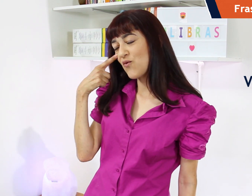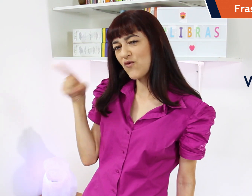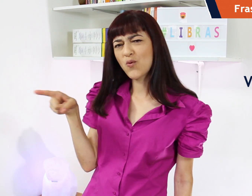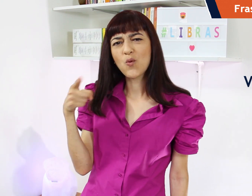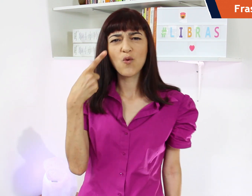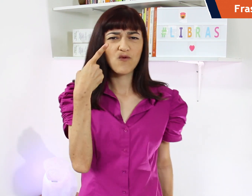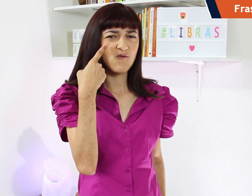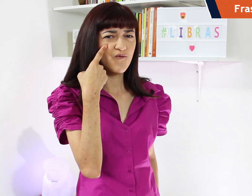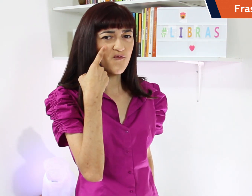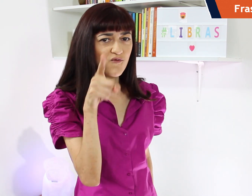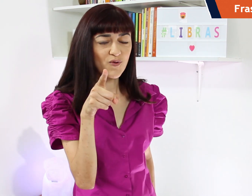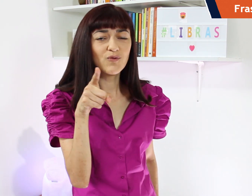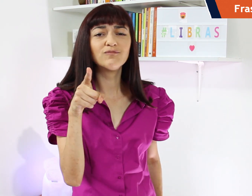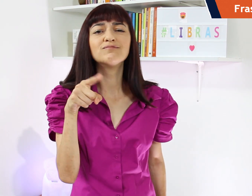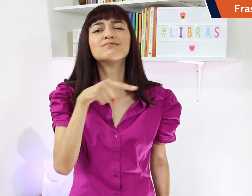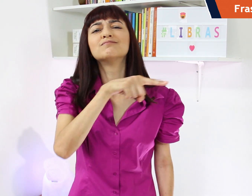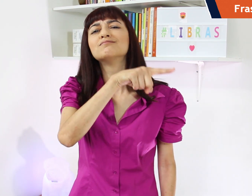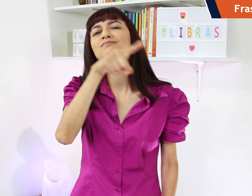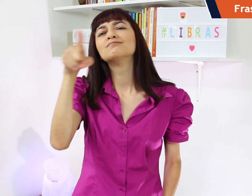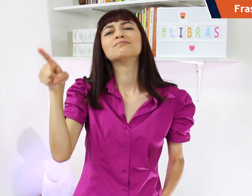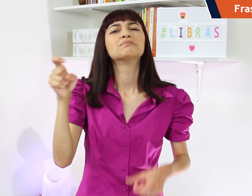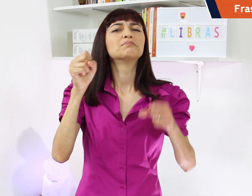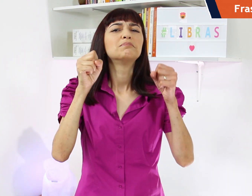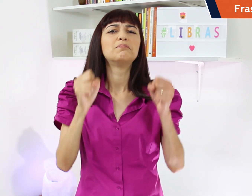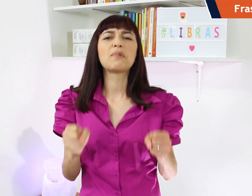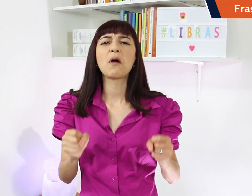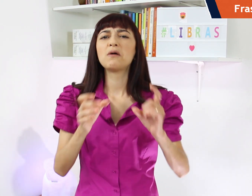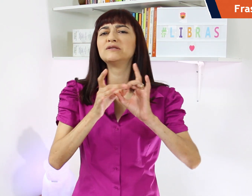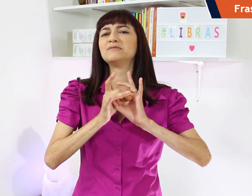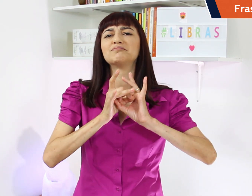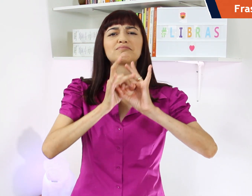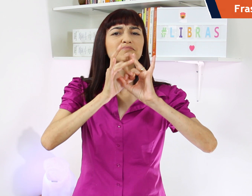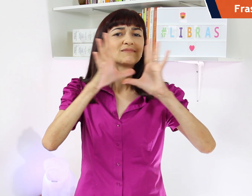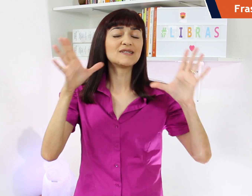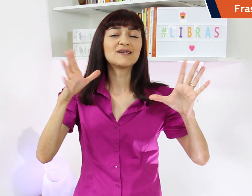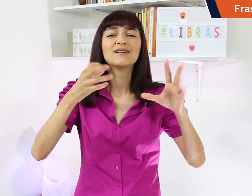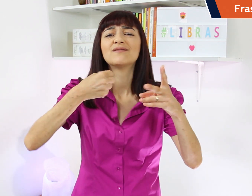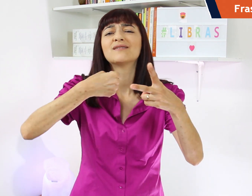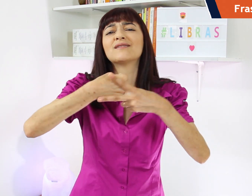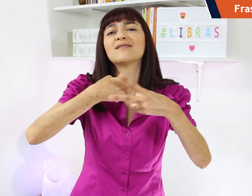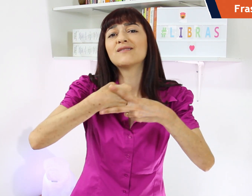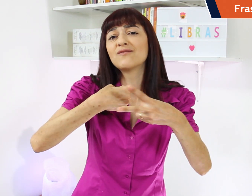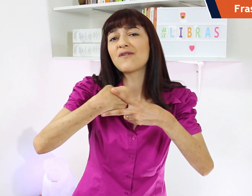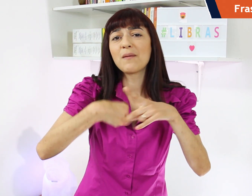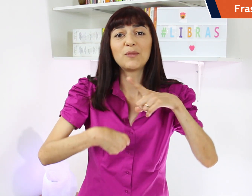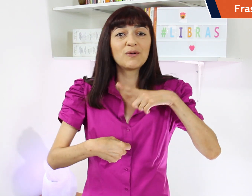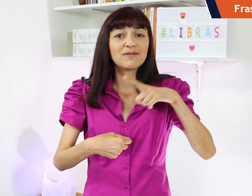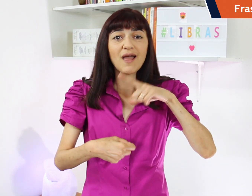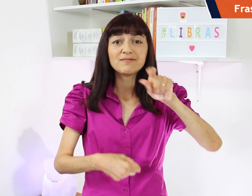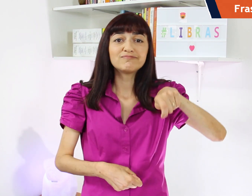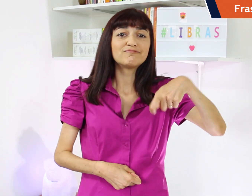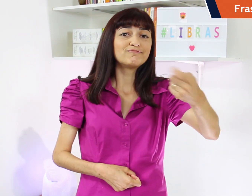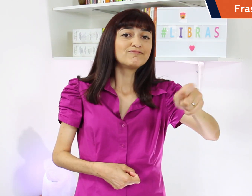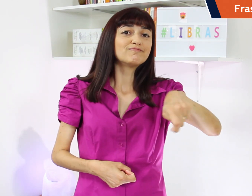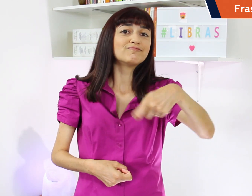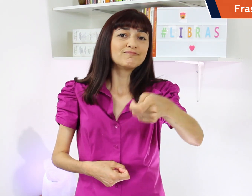viu? Então você pode utilizar de forma livre o verbo ver, né? Tem vários sinais que vocês